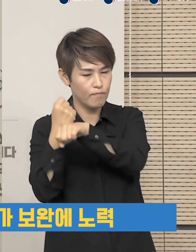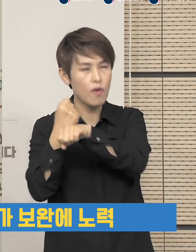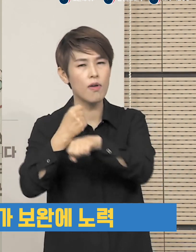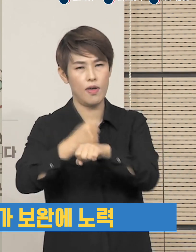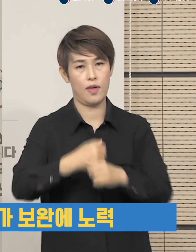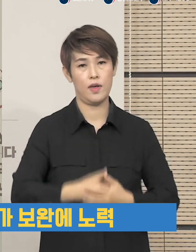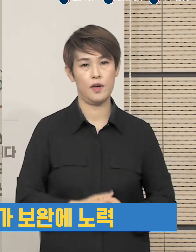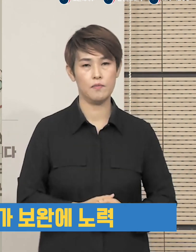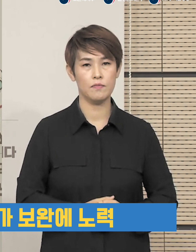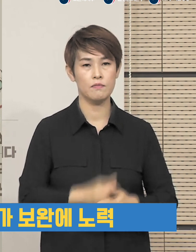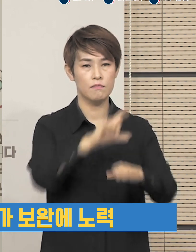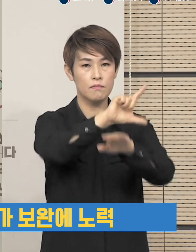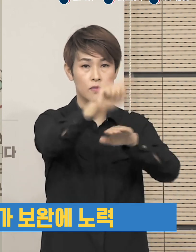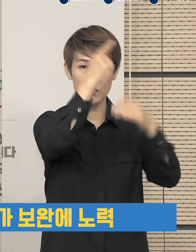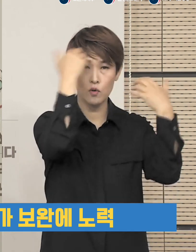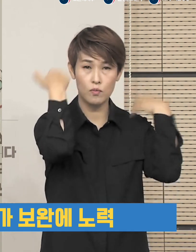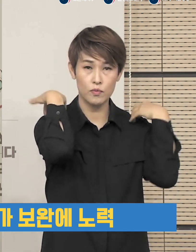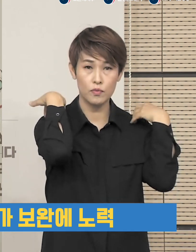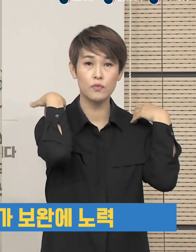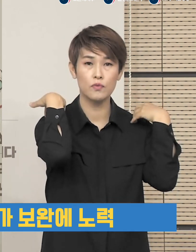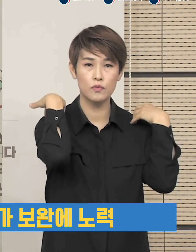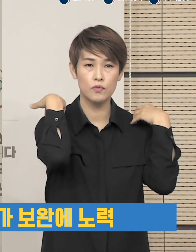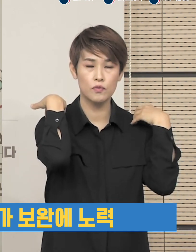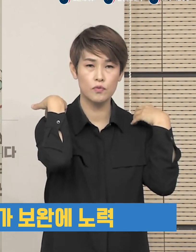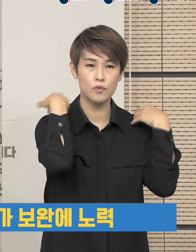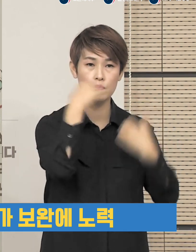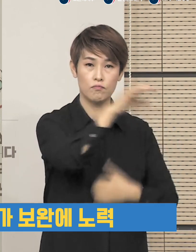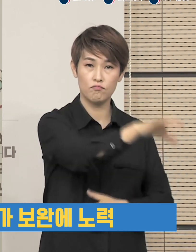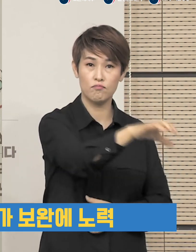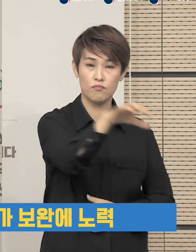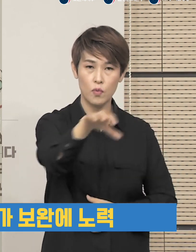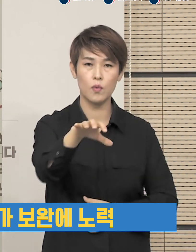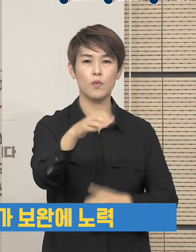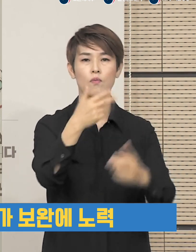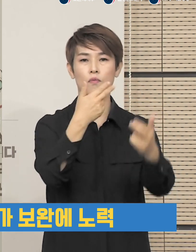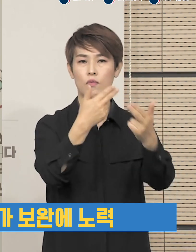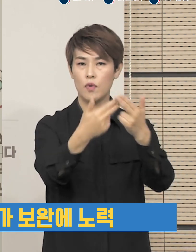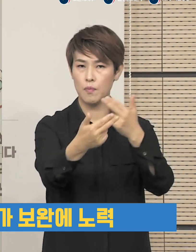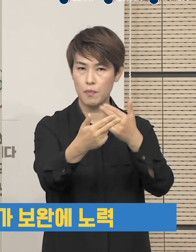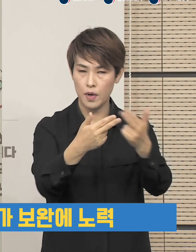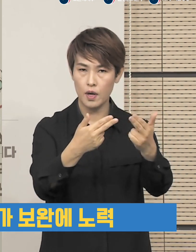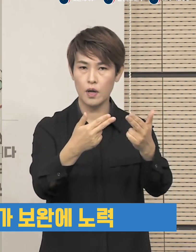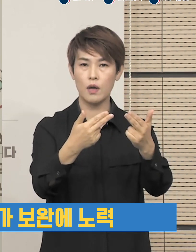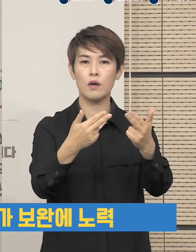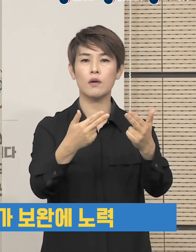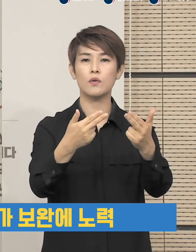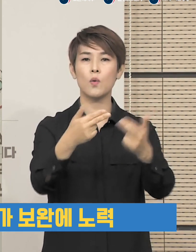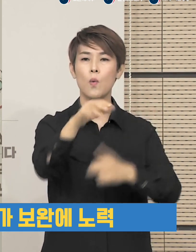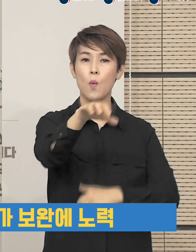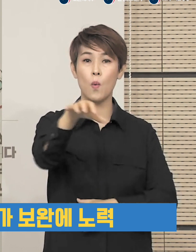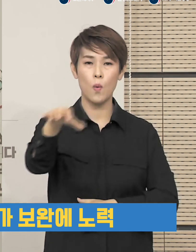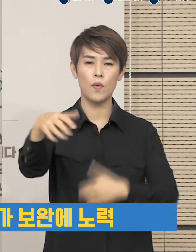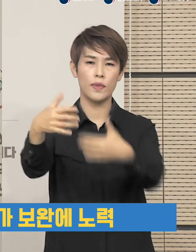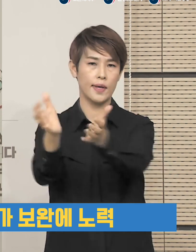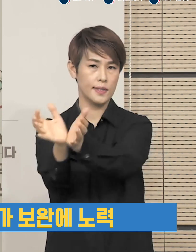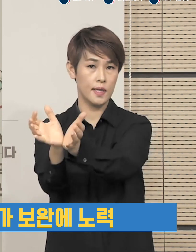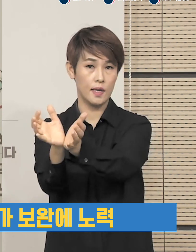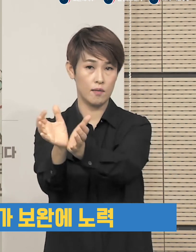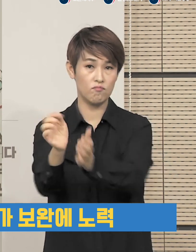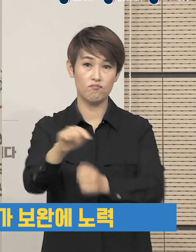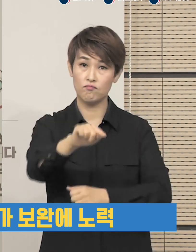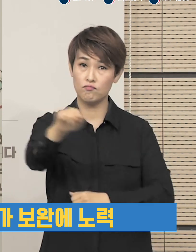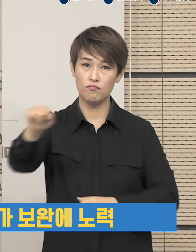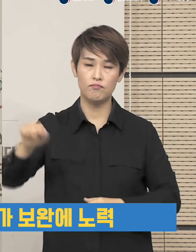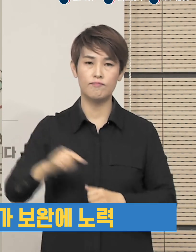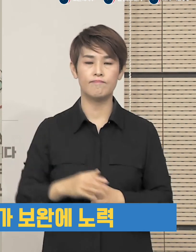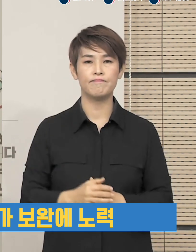또 지방자치단체에서도 또 그리고 각 협회 등 이러한 그 업종의 공동단체 등에서도